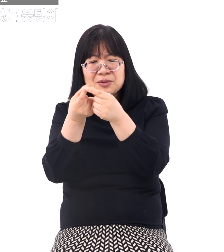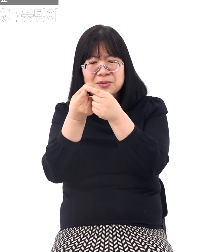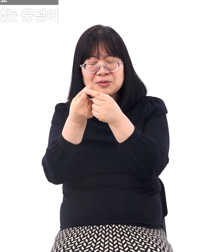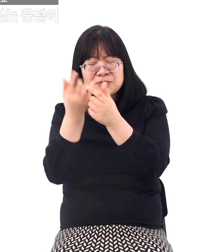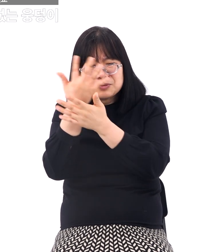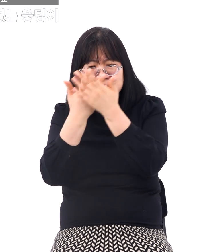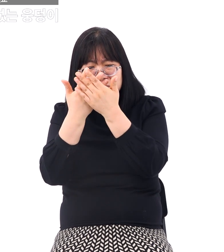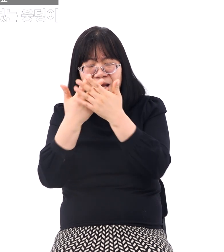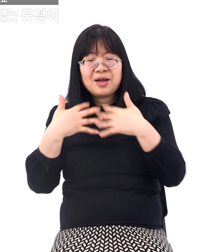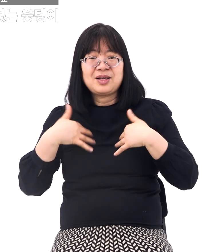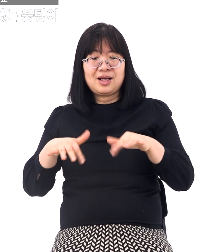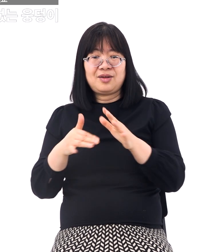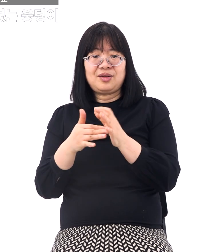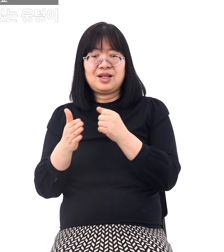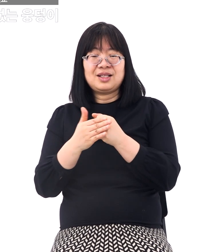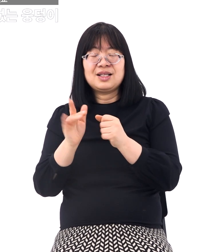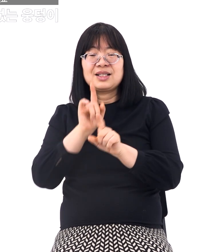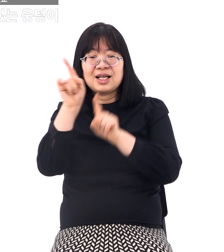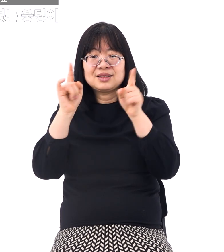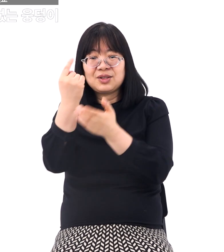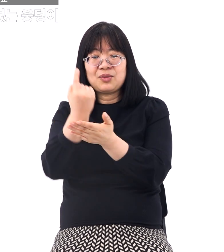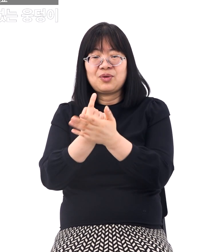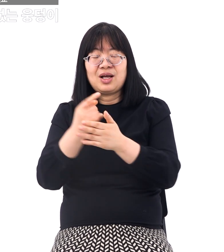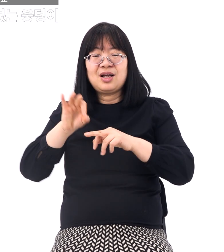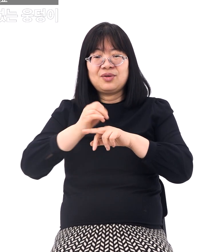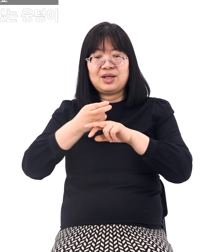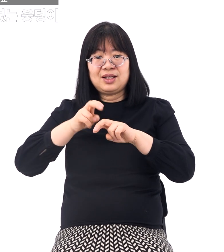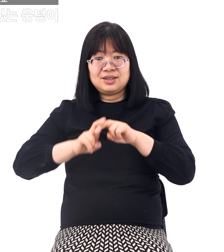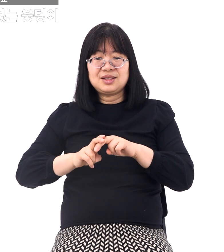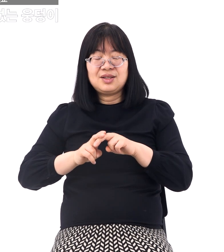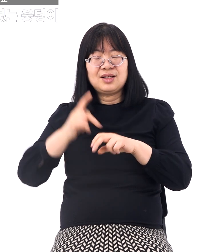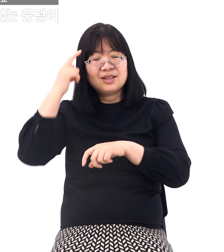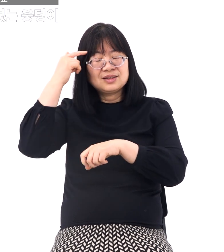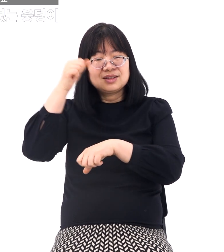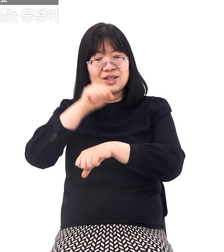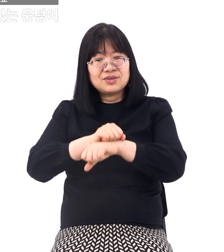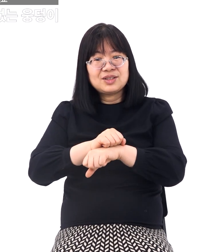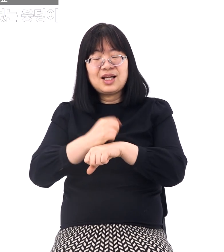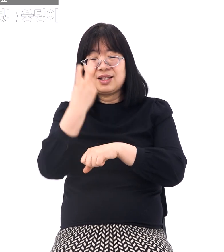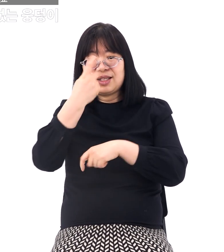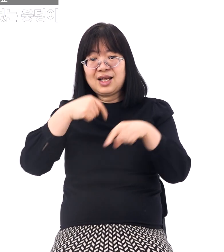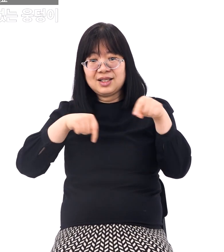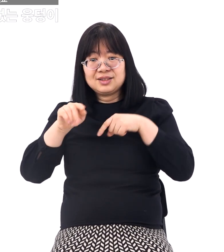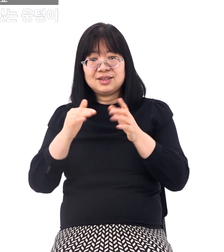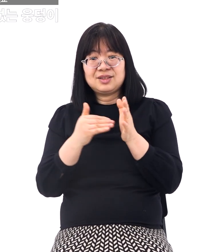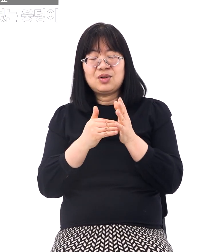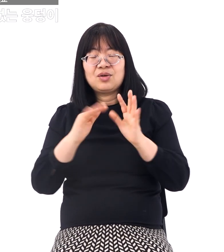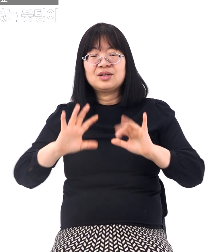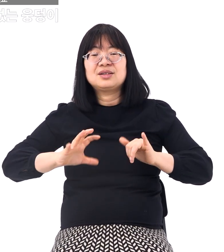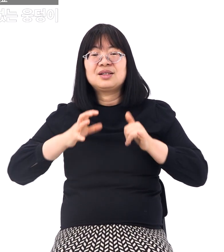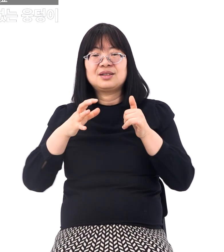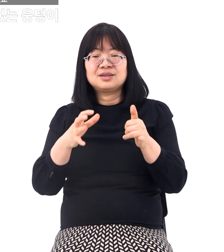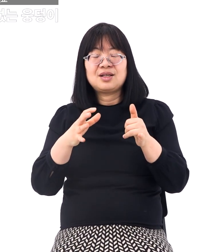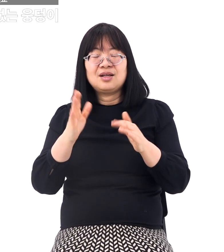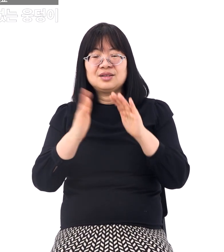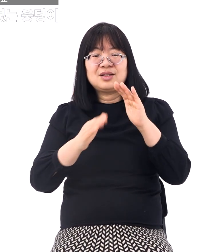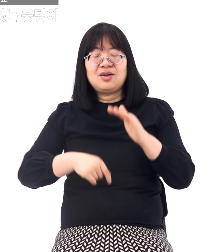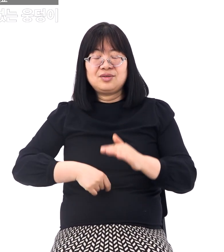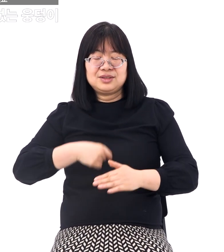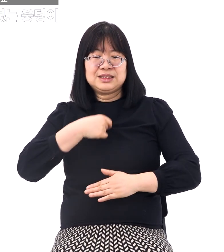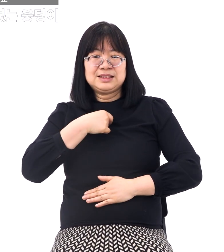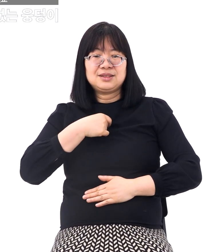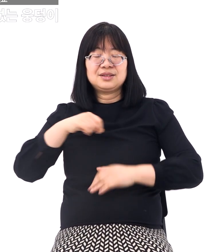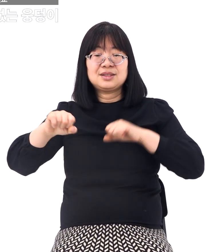미미하잖아요. 그런데 그 가지가 오셔서 왕이 되어 지혜롭게 다스리며 세상에서 정의와